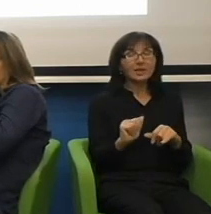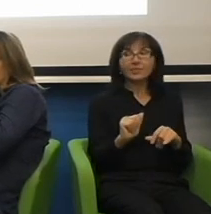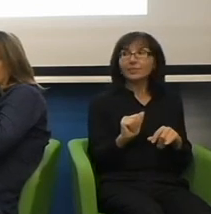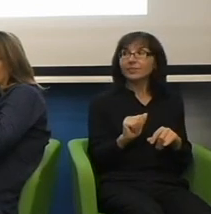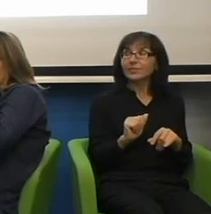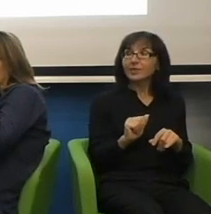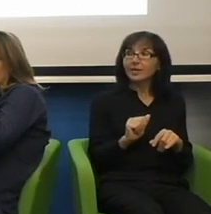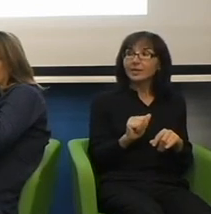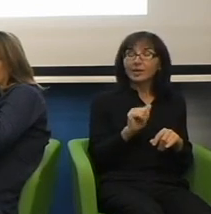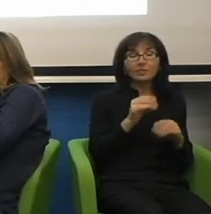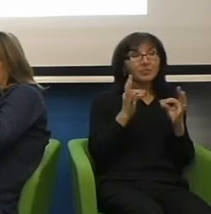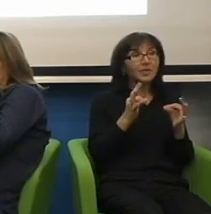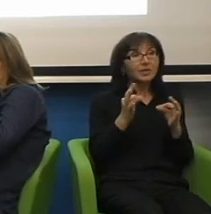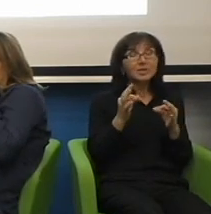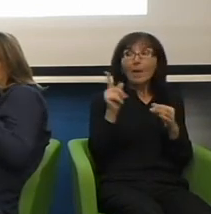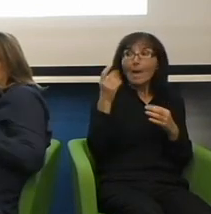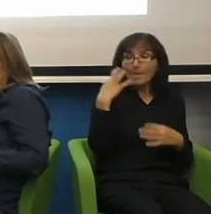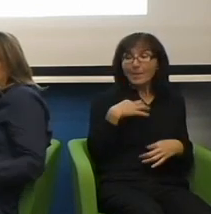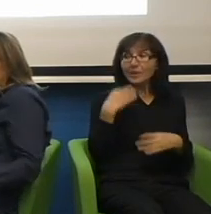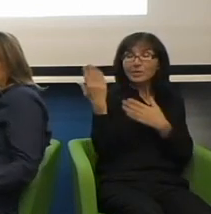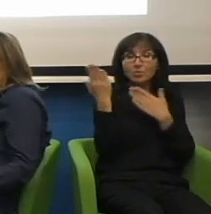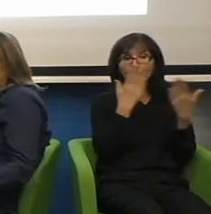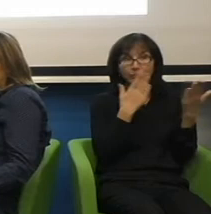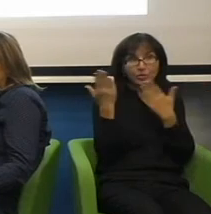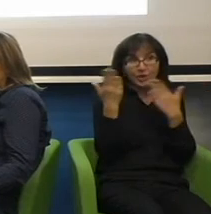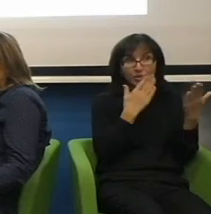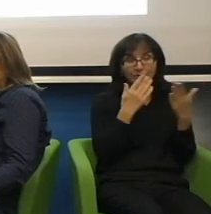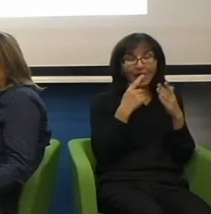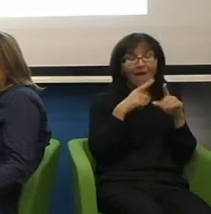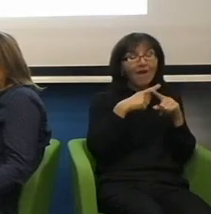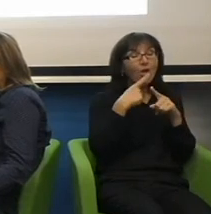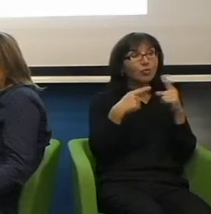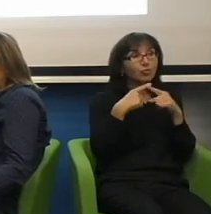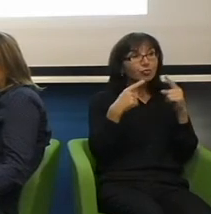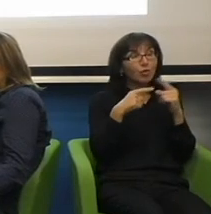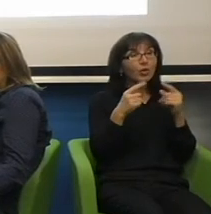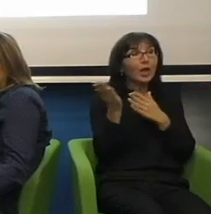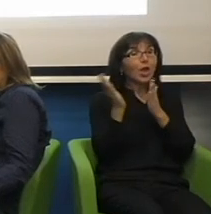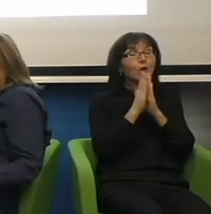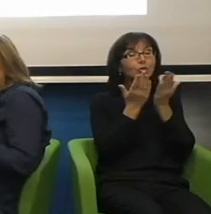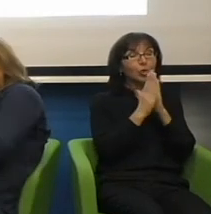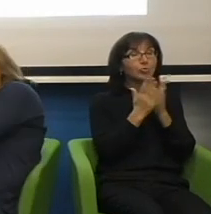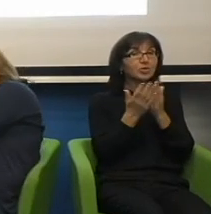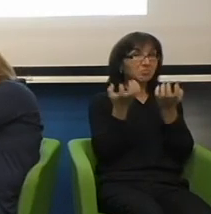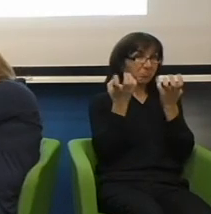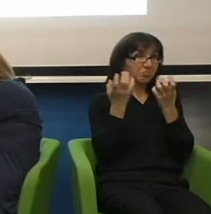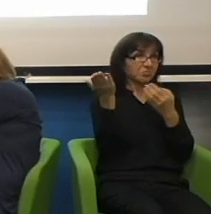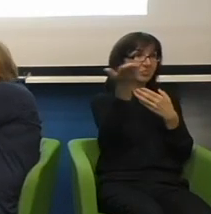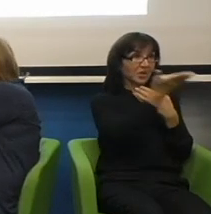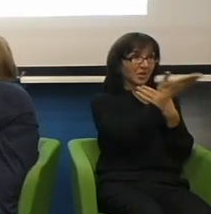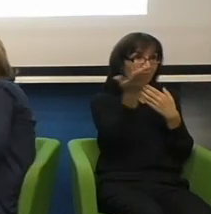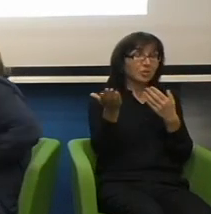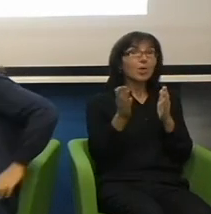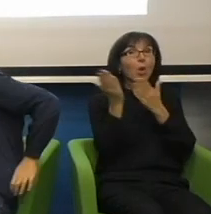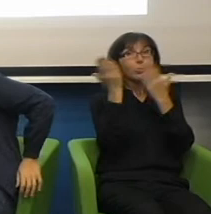nadzieję, że wszystkich nas to bardzo zachęci do tego, żeby tą książkę po prostu w jakimś momencie przeczytać w całości. Bo